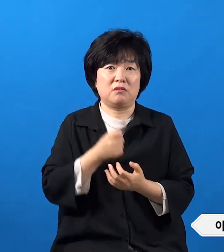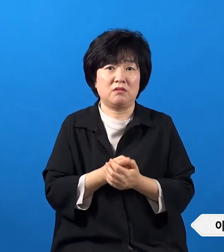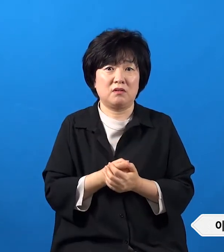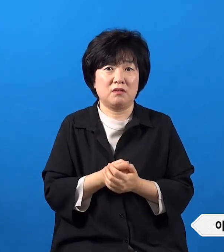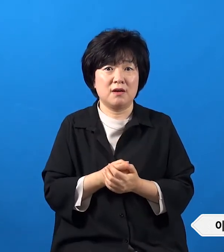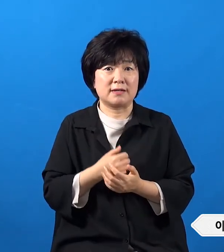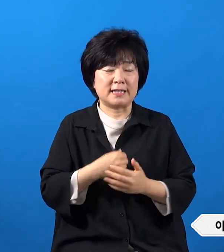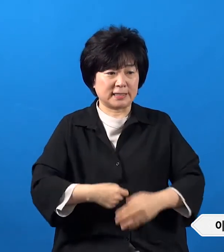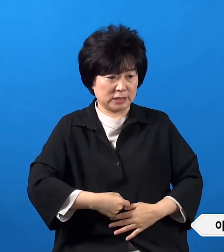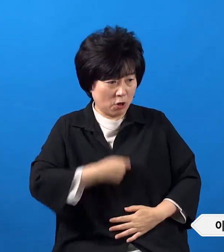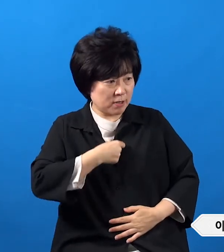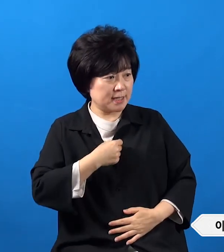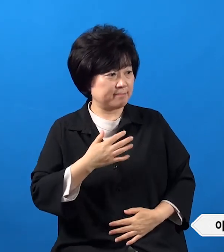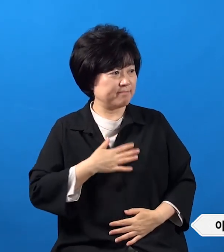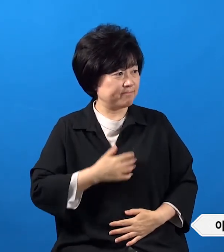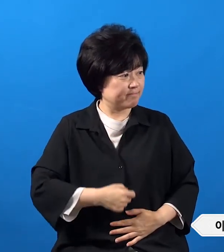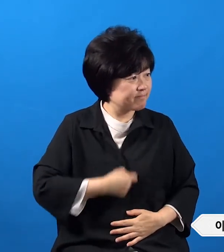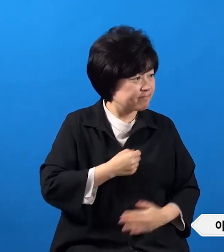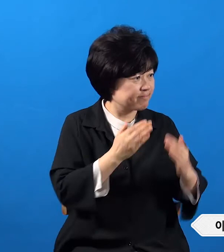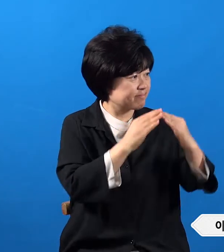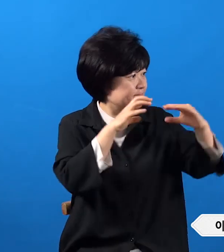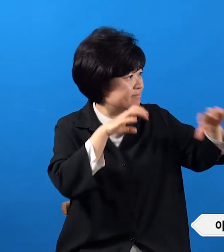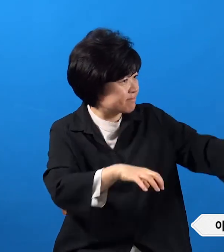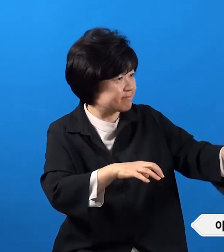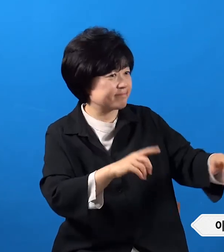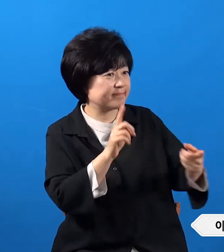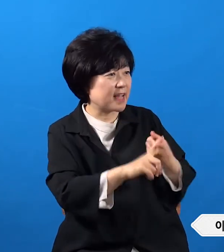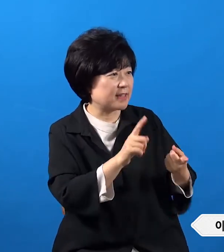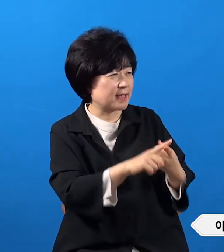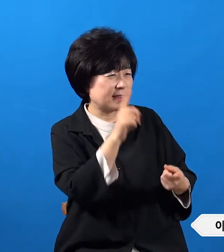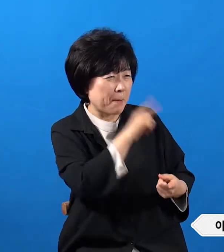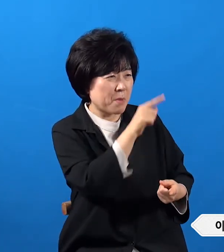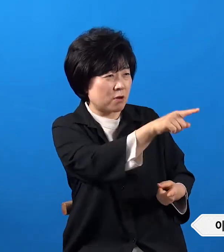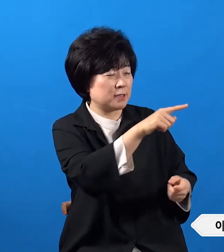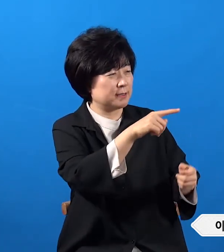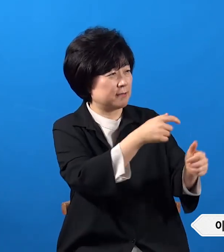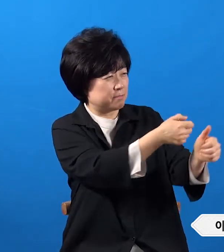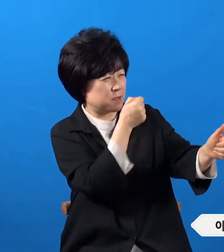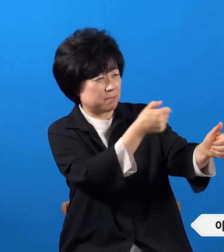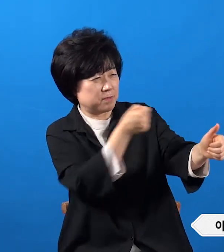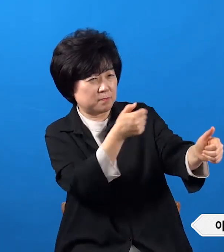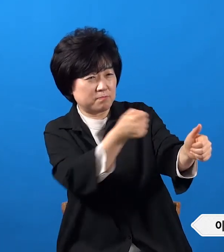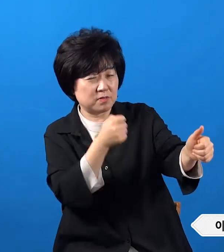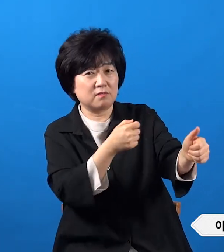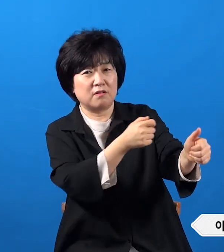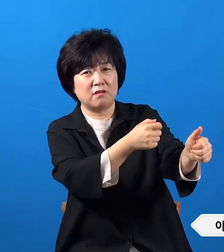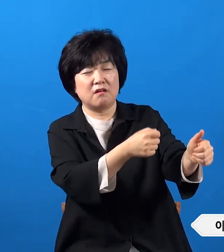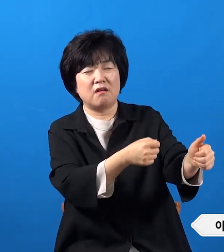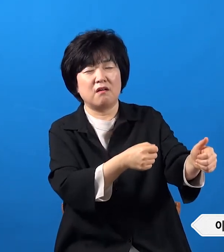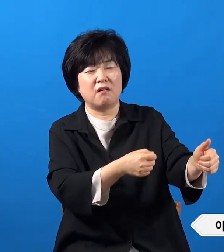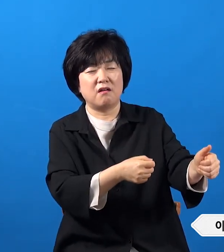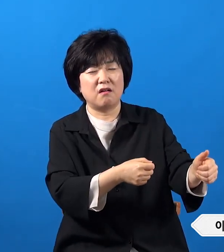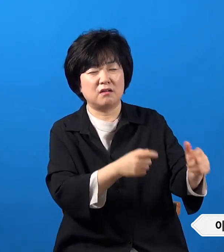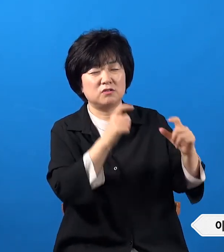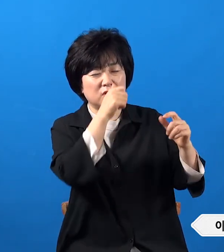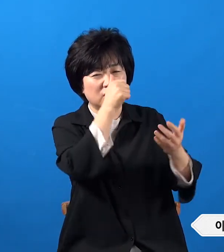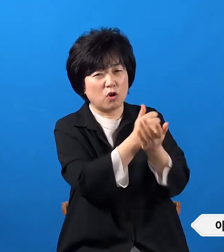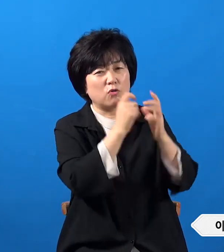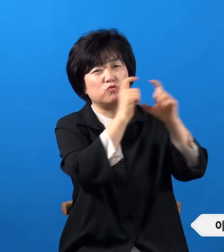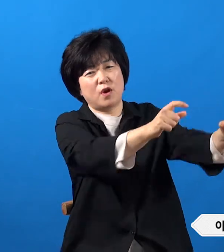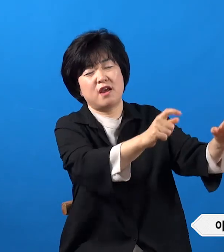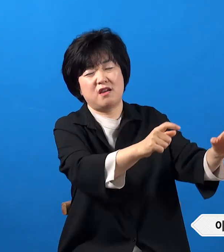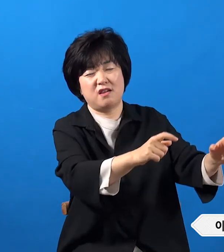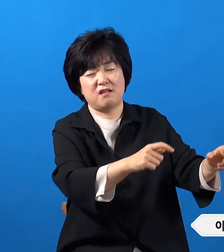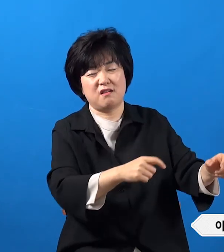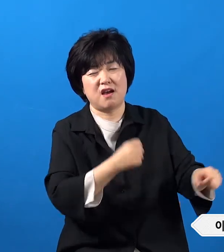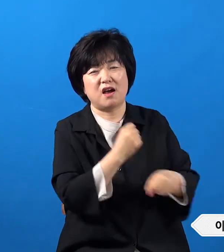비판합니다. 때로는 잊지도 않은 이웃의 허물을 만들어 공격하고 공격의 쾌감을 즐기는 사람이에요. 오늘 본문에서